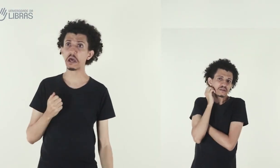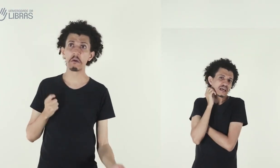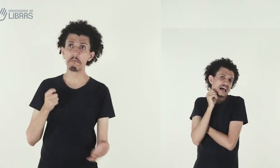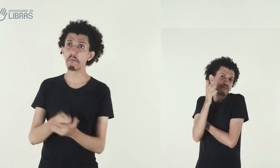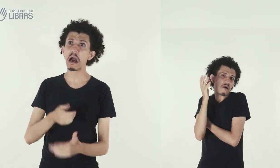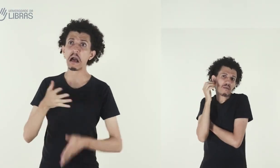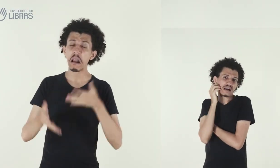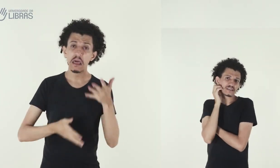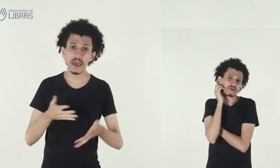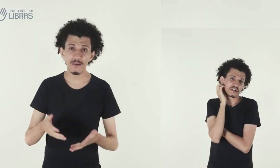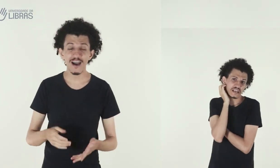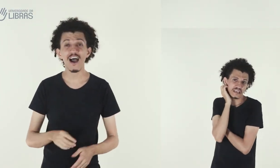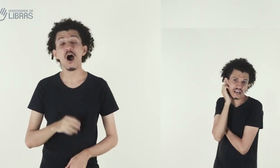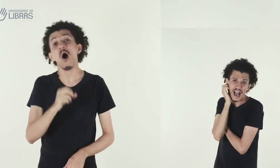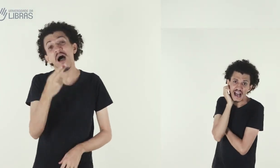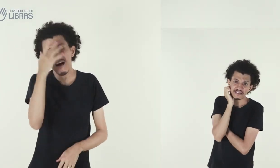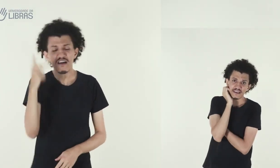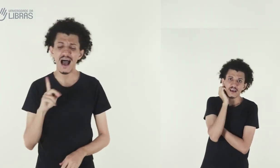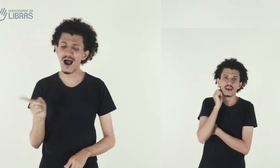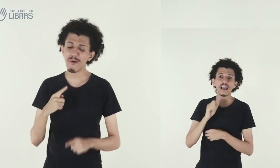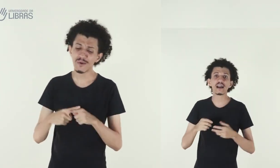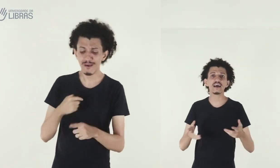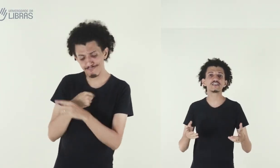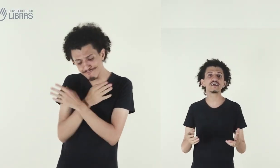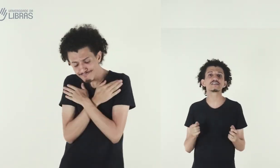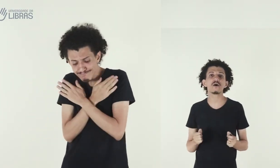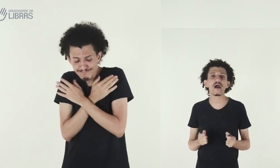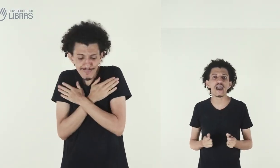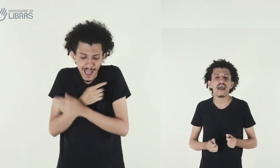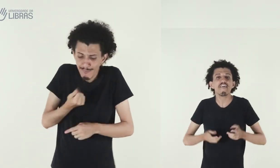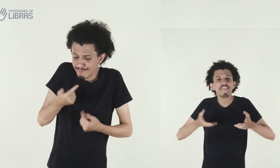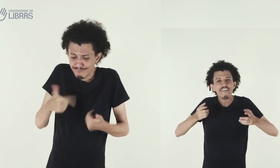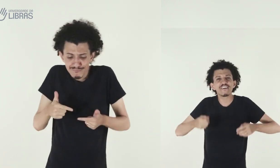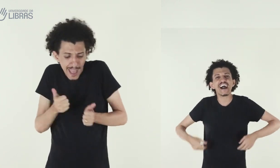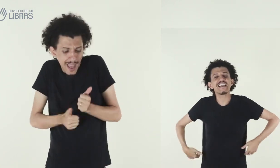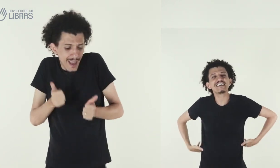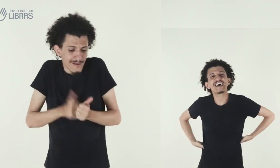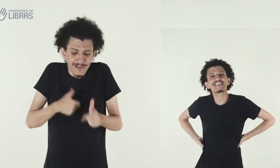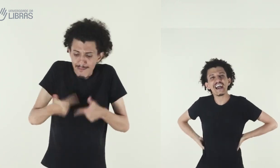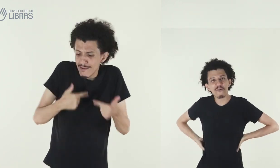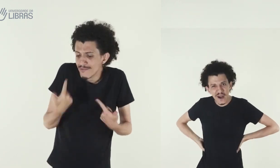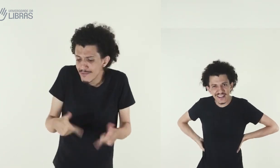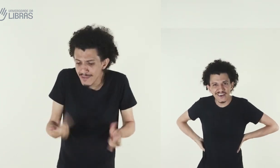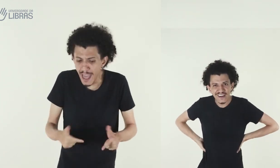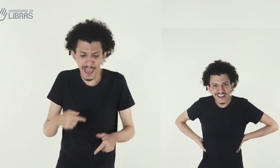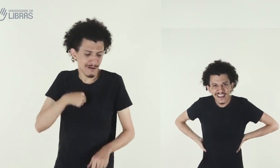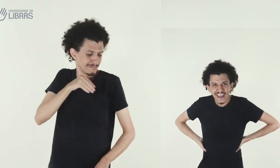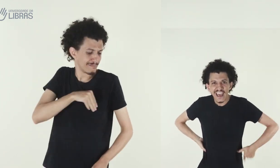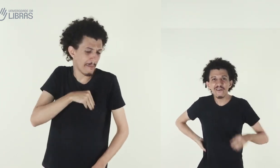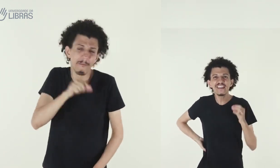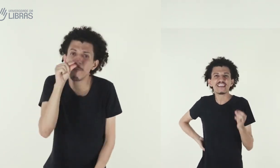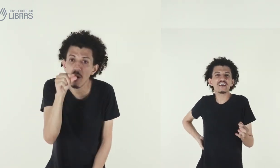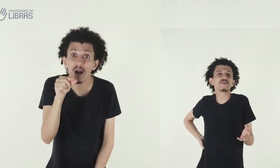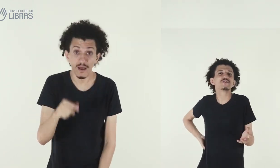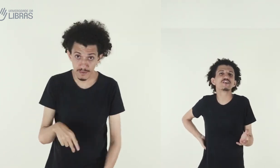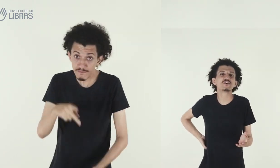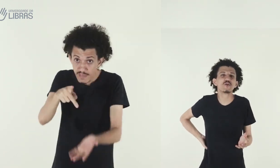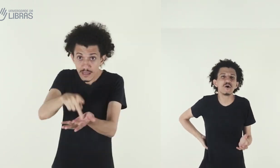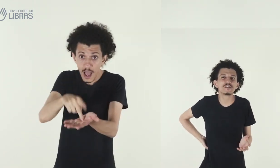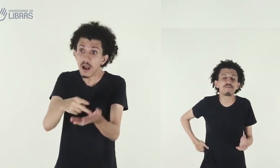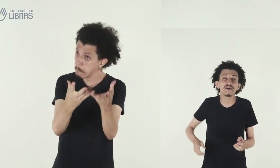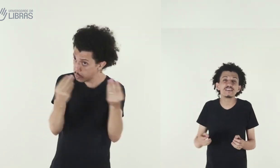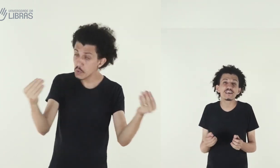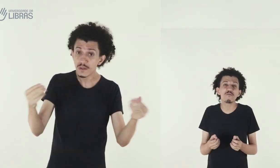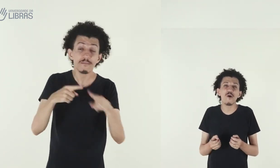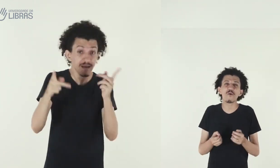desempregado, meu salário mal paga as contas aqui em casa, e a grande questão é, vai ficar nessa até quando? Eu entendo que os dias